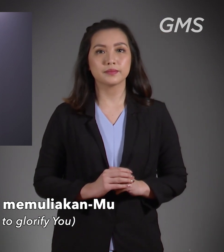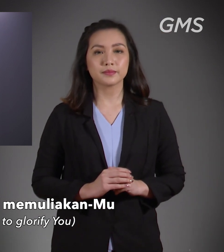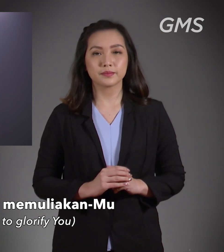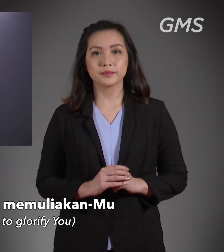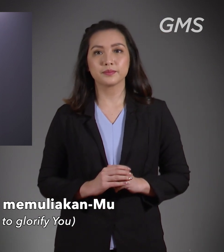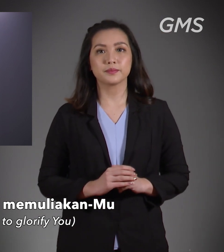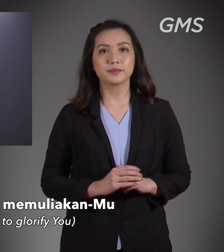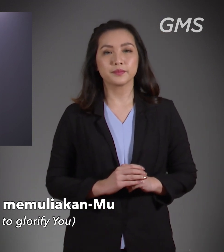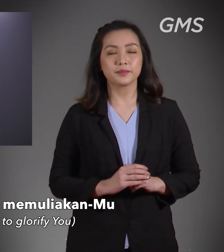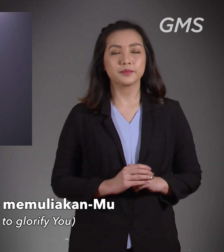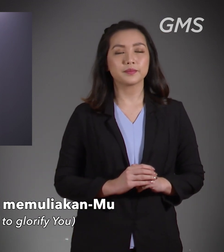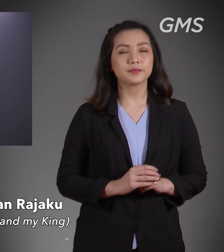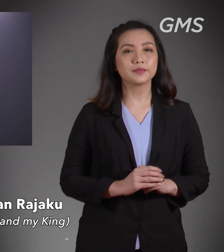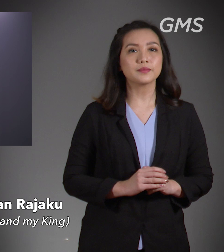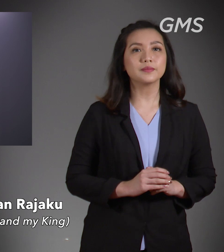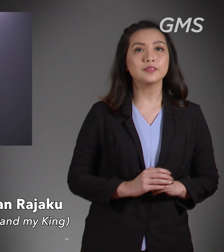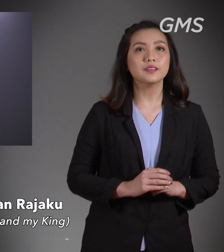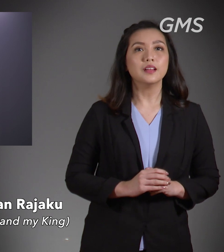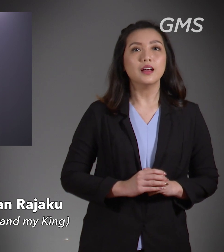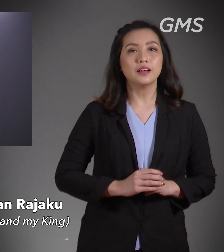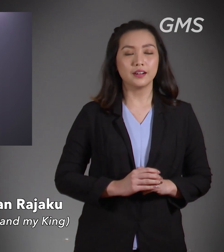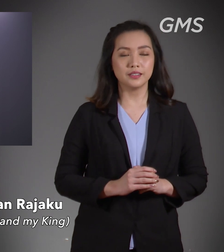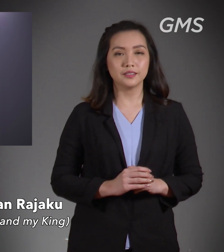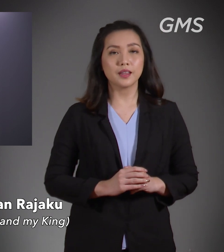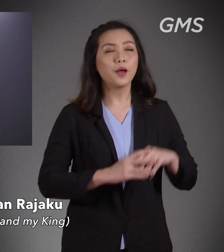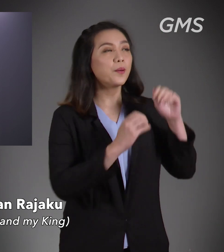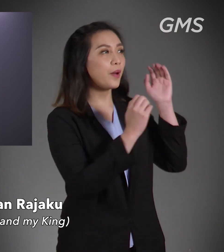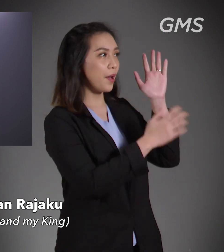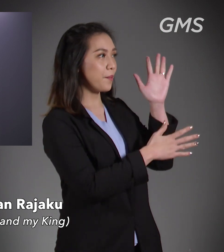memuliakanmu, Bapa dan